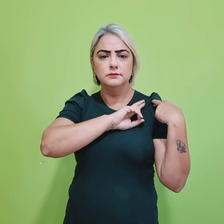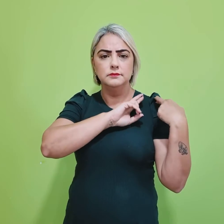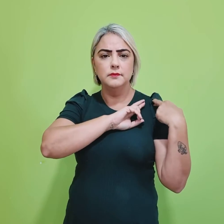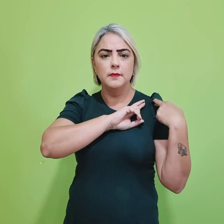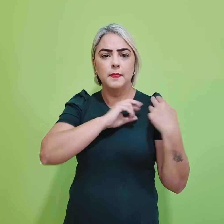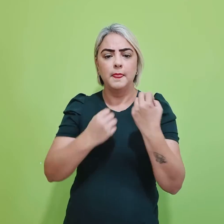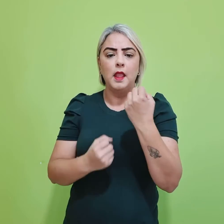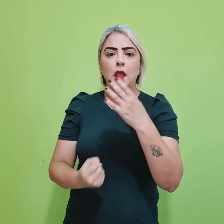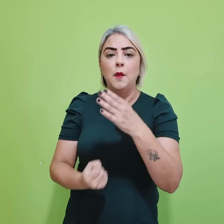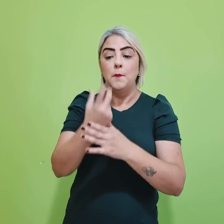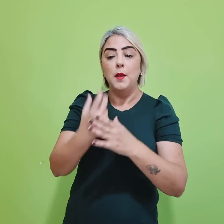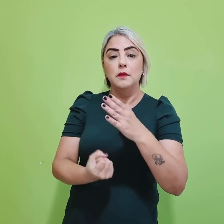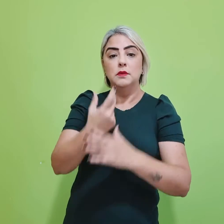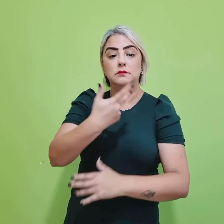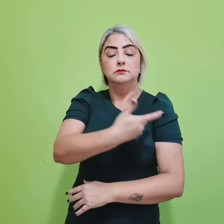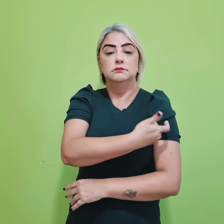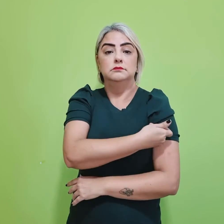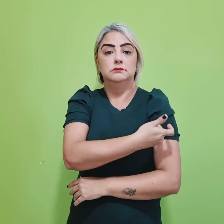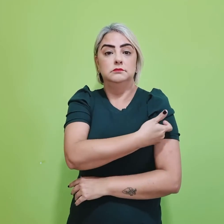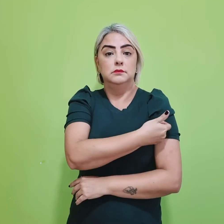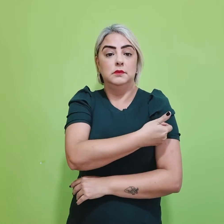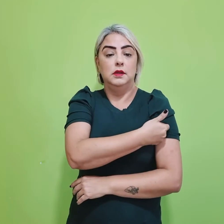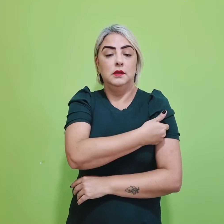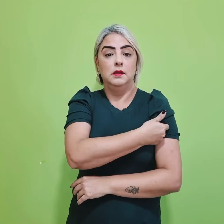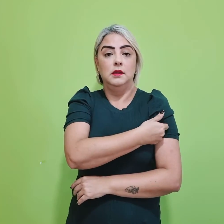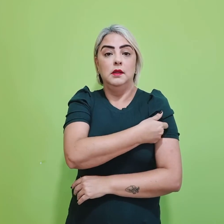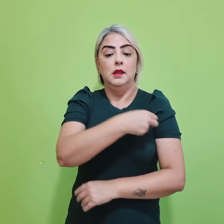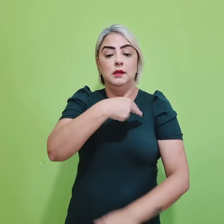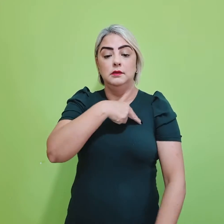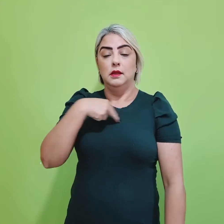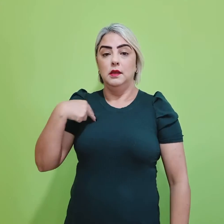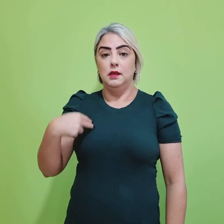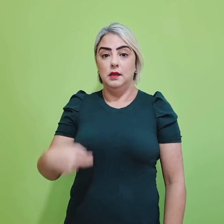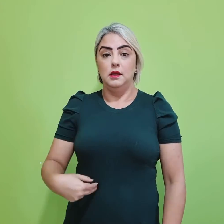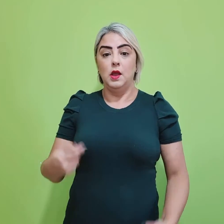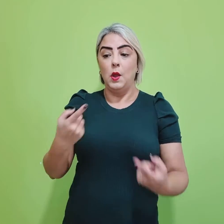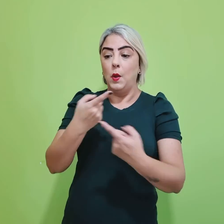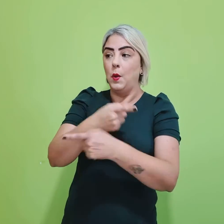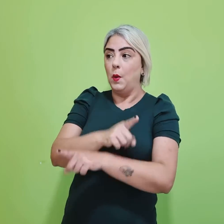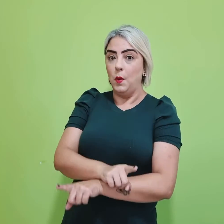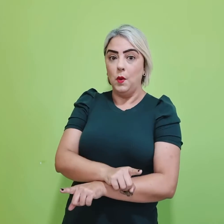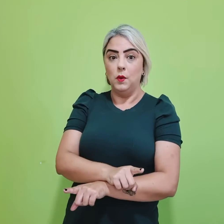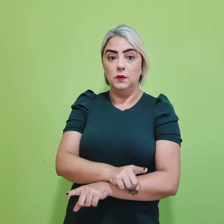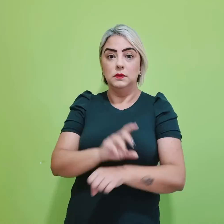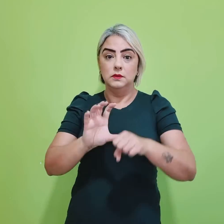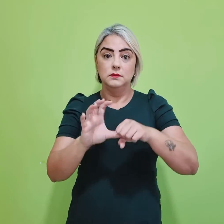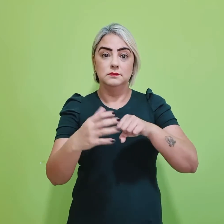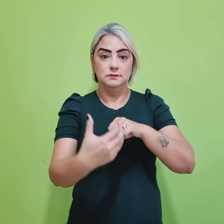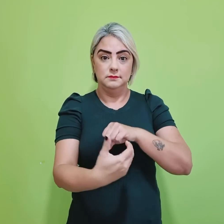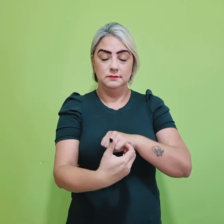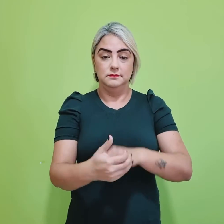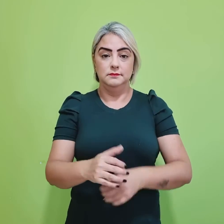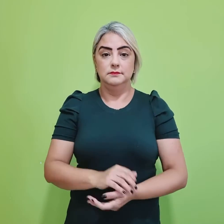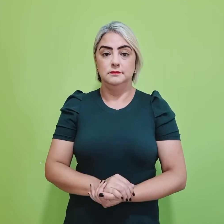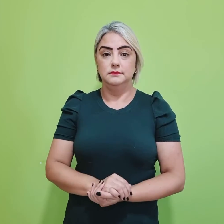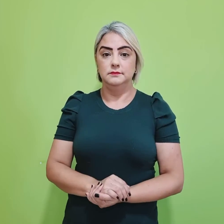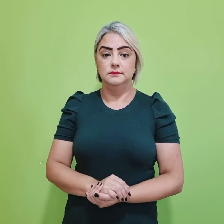pela fabricação da vacina da AstraZeneca contra Covid-19.